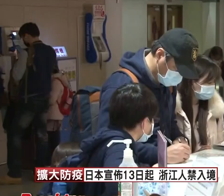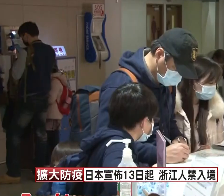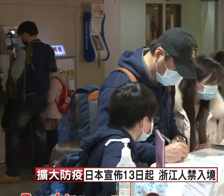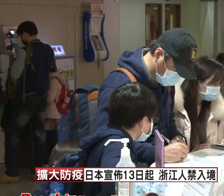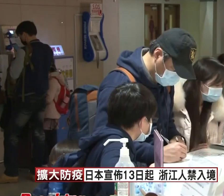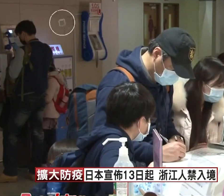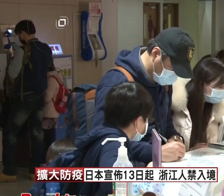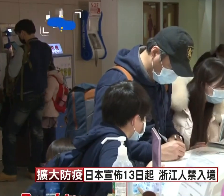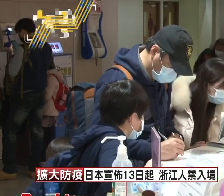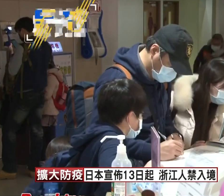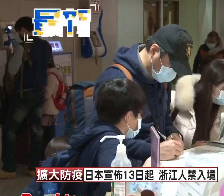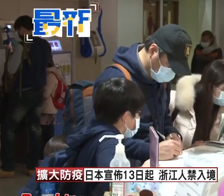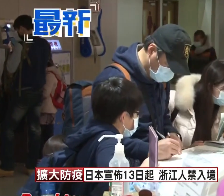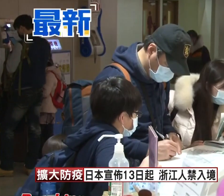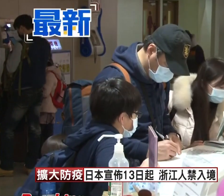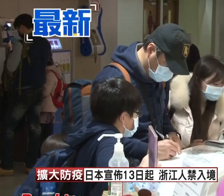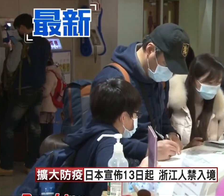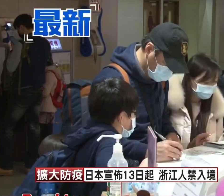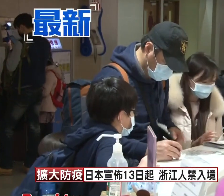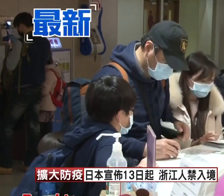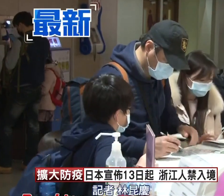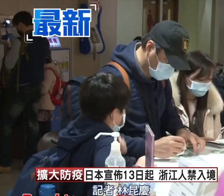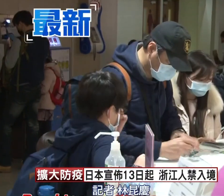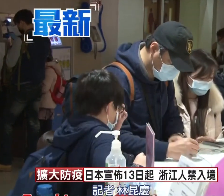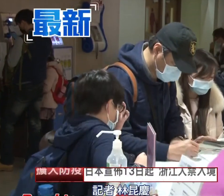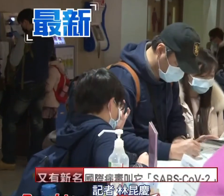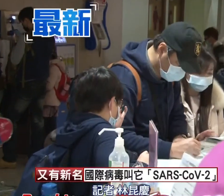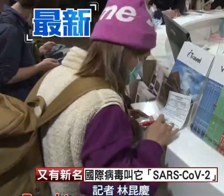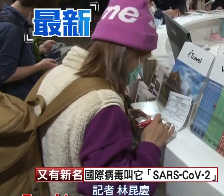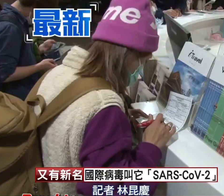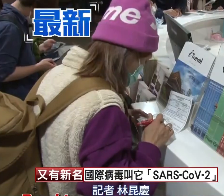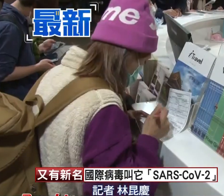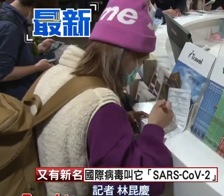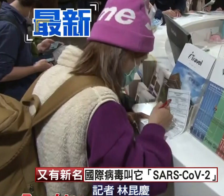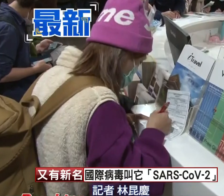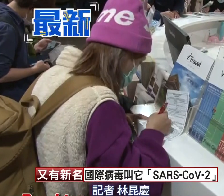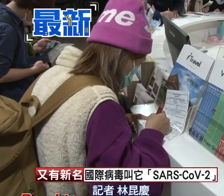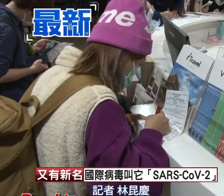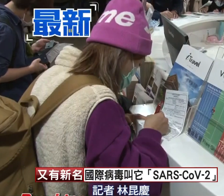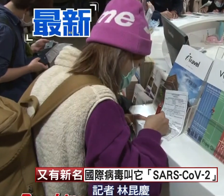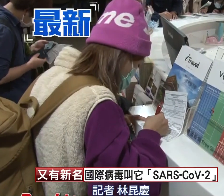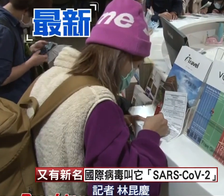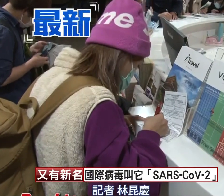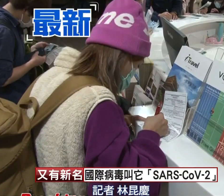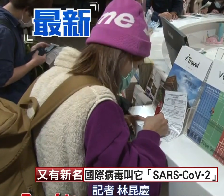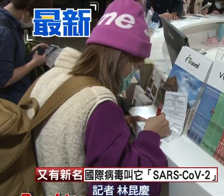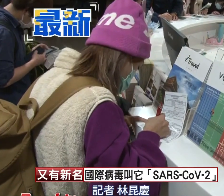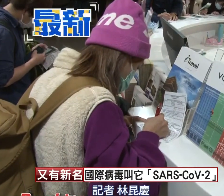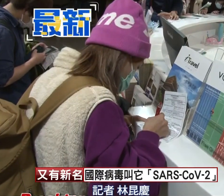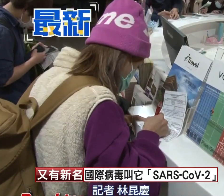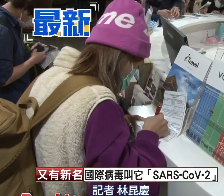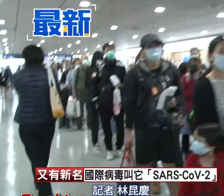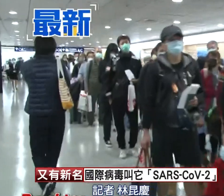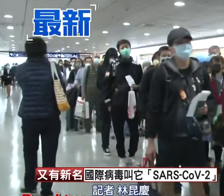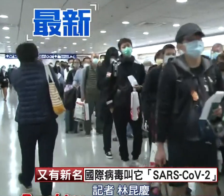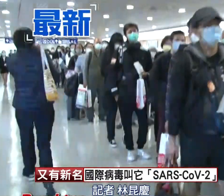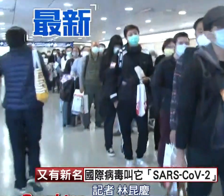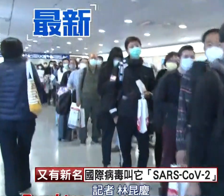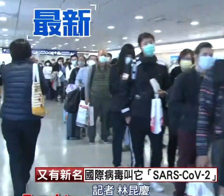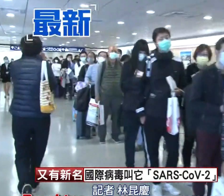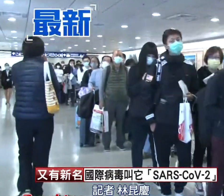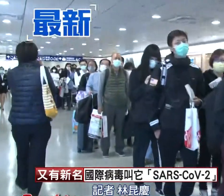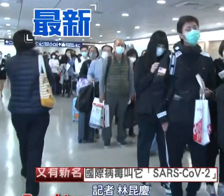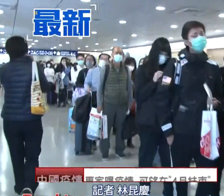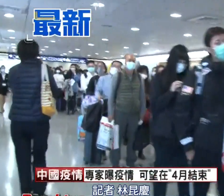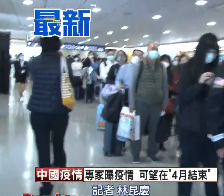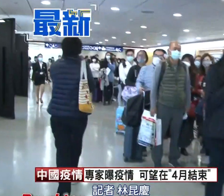好，其实带大家来关心这个国内武汉肺炎的最新情况哦。那么今天下午疾管署的最新疫报呢，国内没有新增的个案，仍然是维持